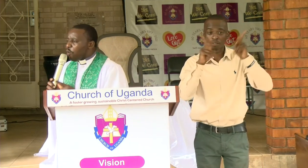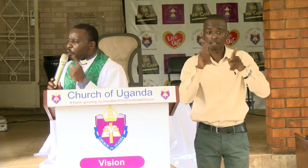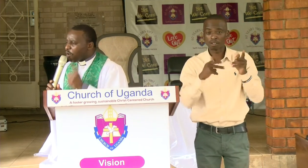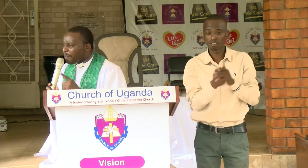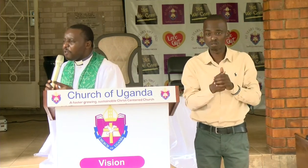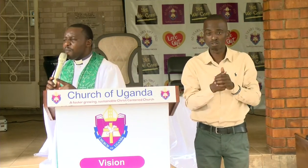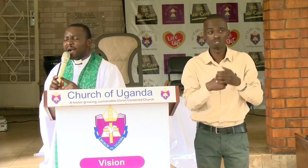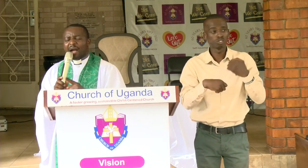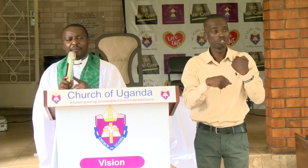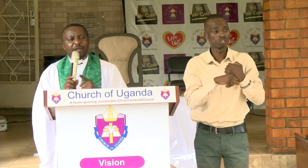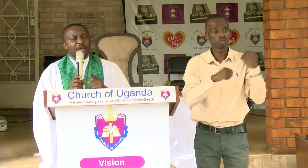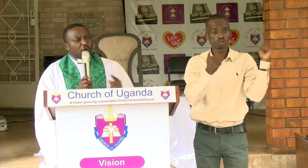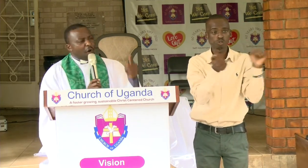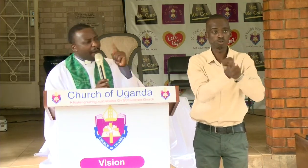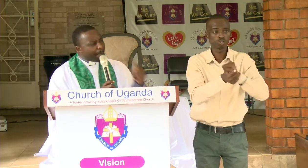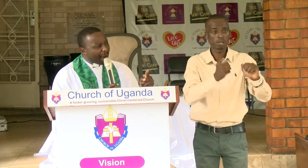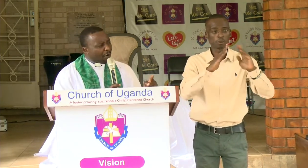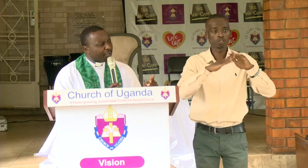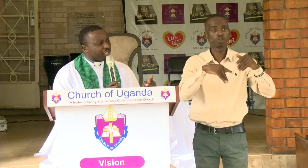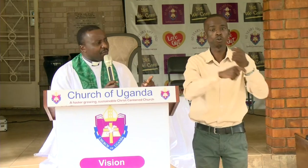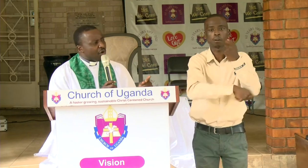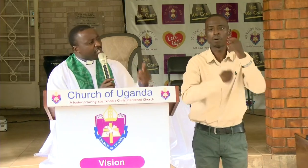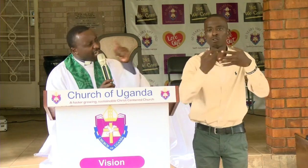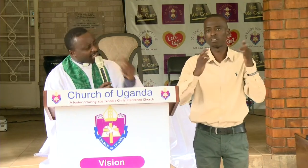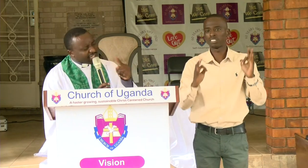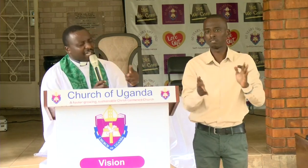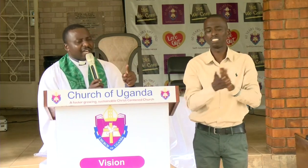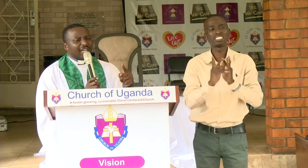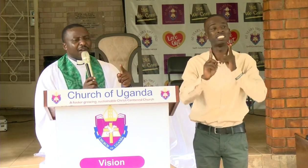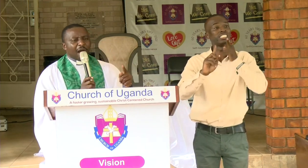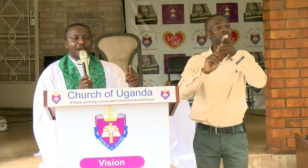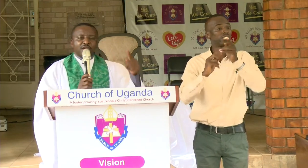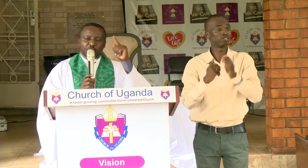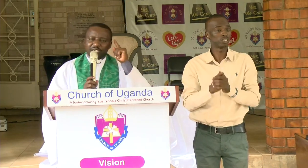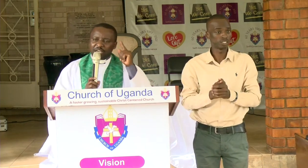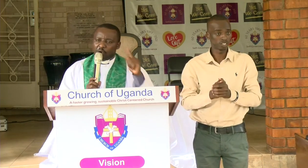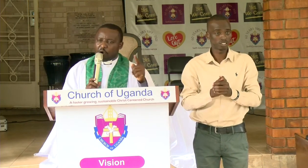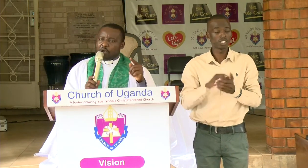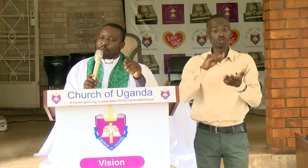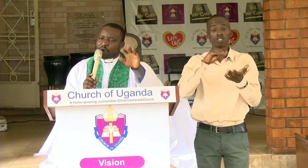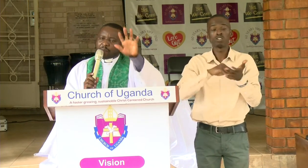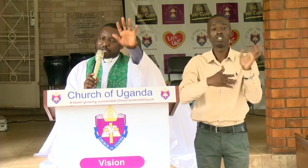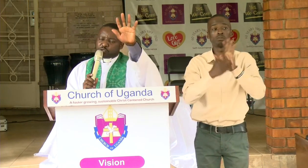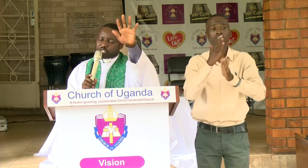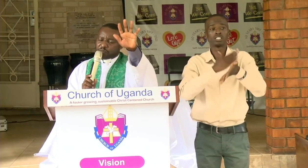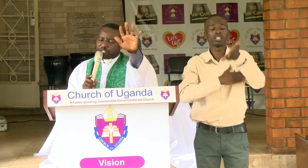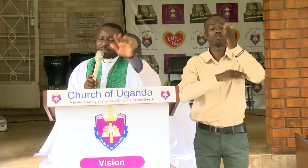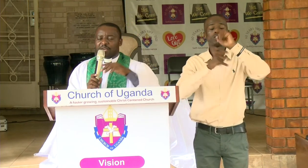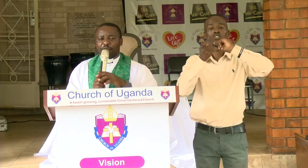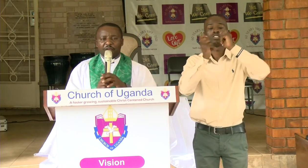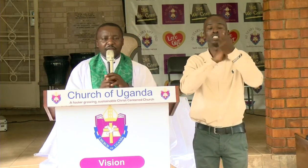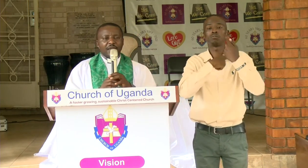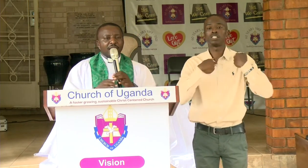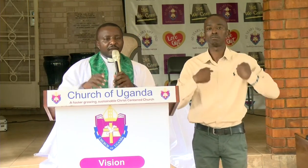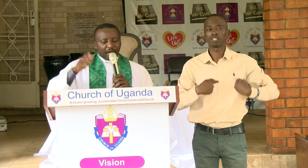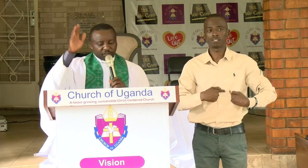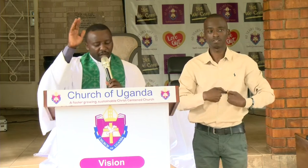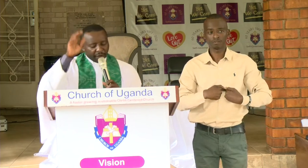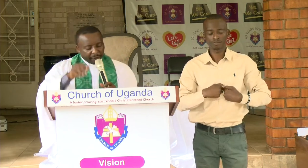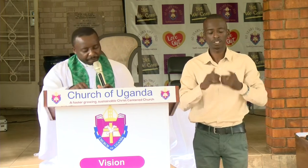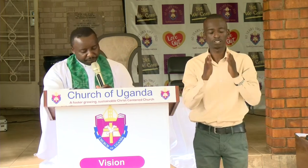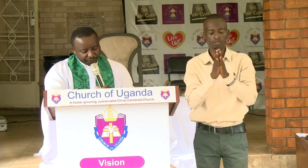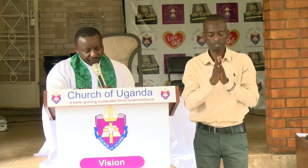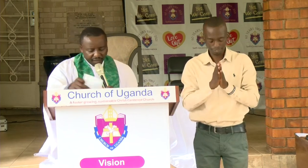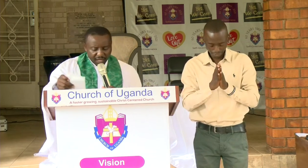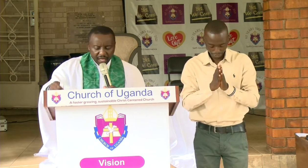abantu ng'okona mayumba gaabwe ng'obabbako buli kimu kyekyo ekigendererwa tweddeko mukama akyusa emitima gyaffe